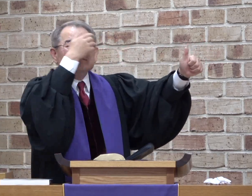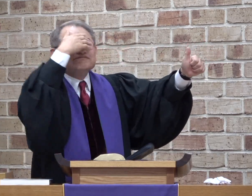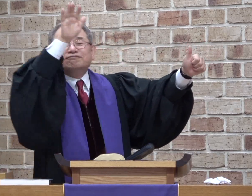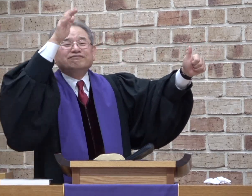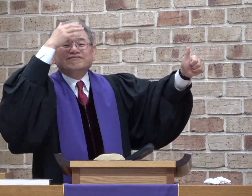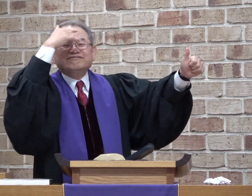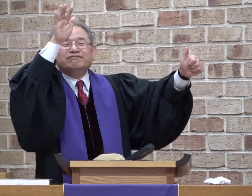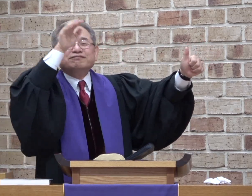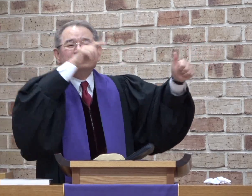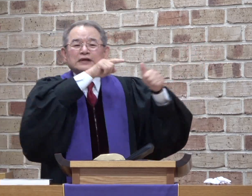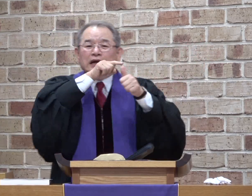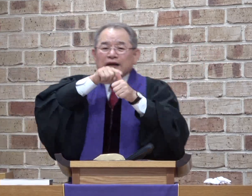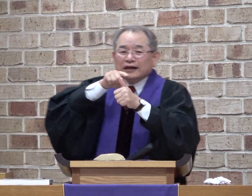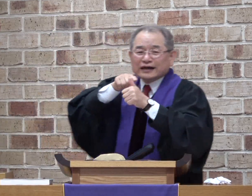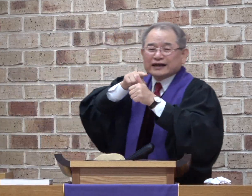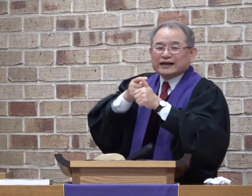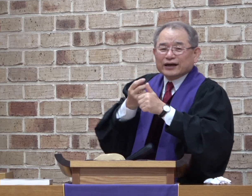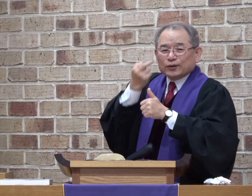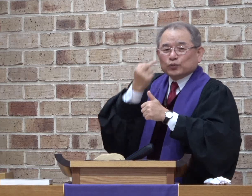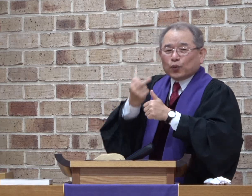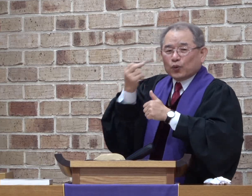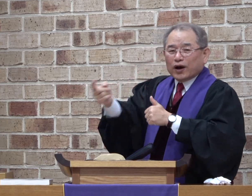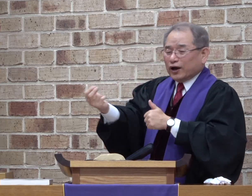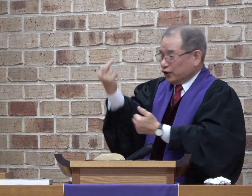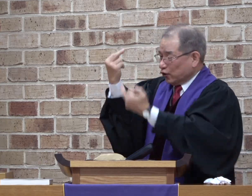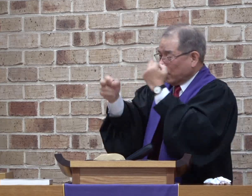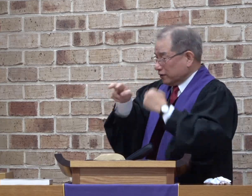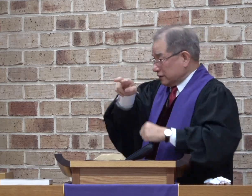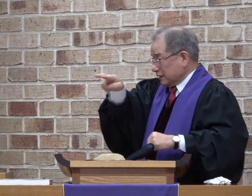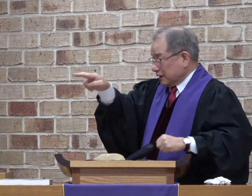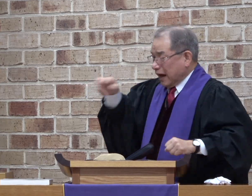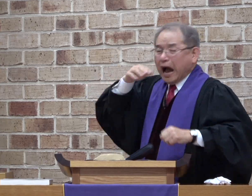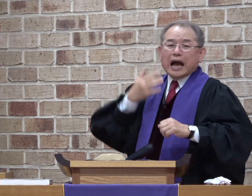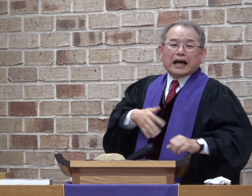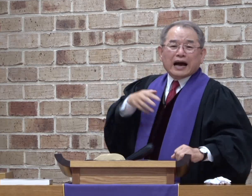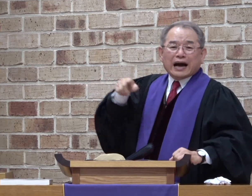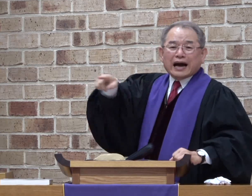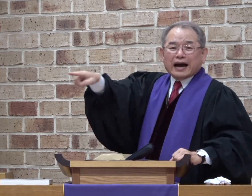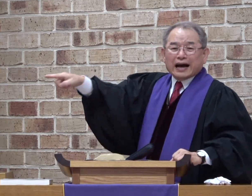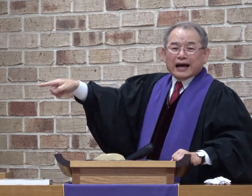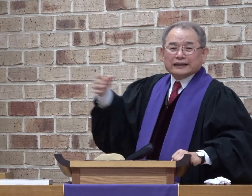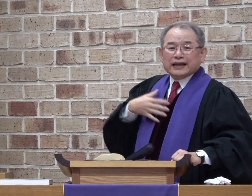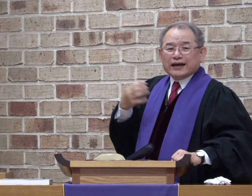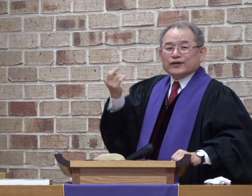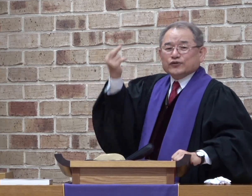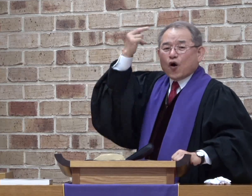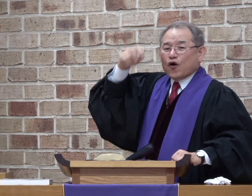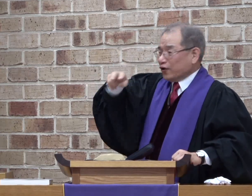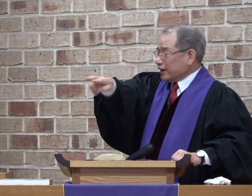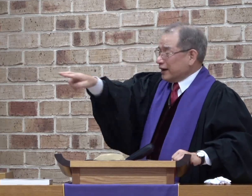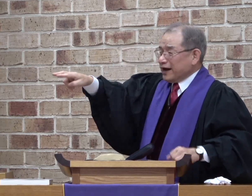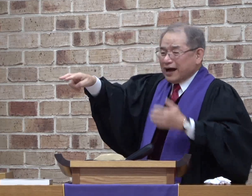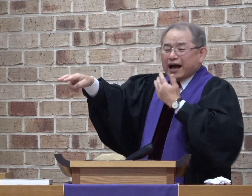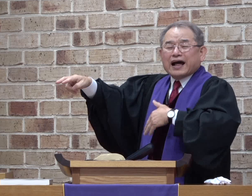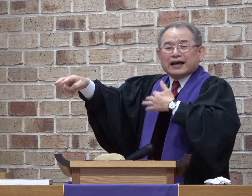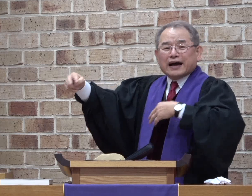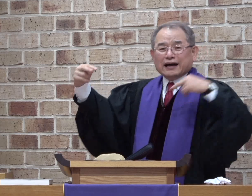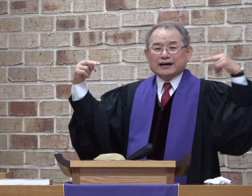형제들이 요셉을 찾아왔습니다. 요셉은 그 형들을 알아보았지만 형들은 요셉을